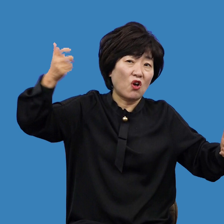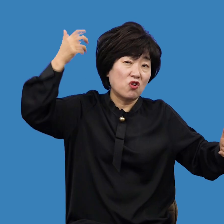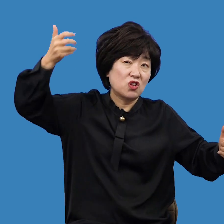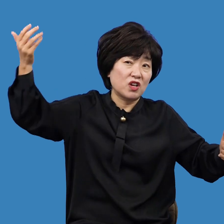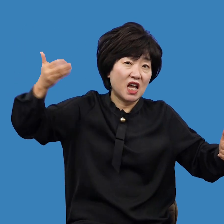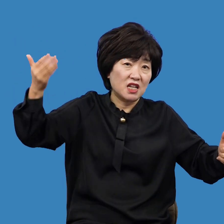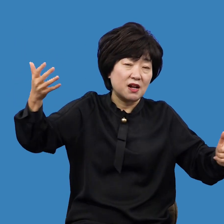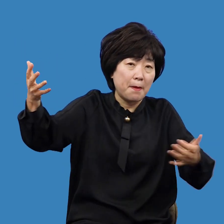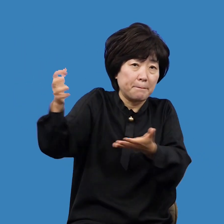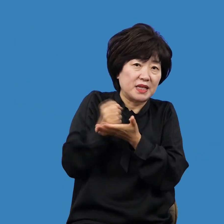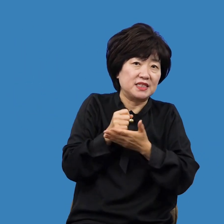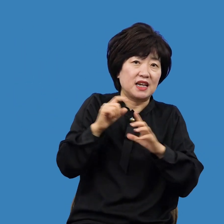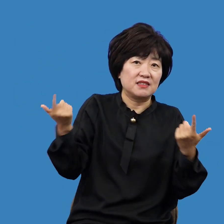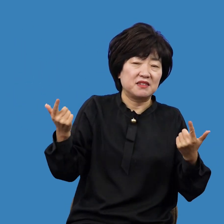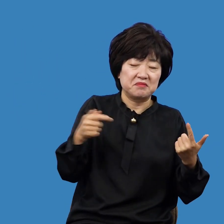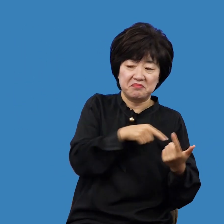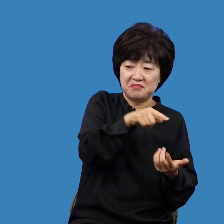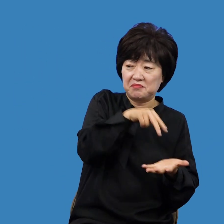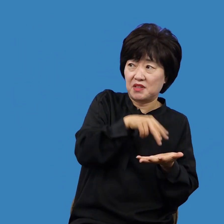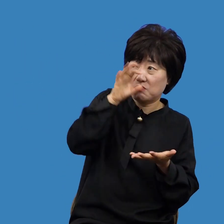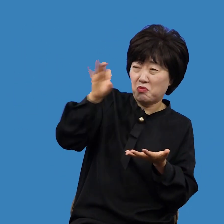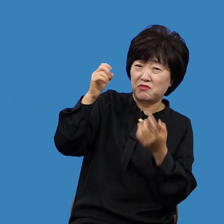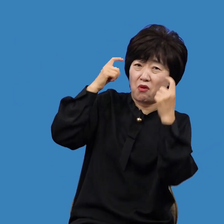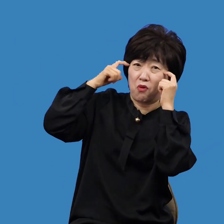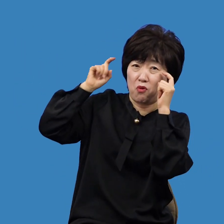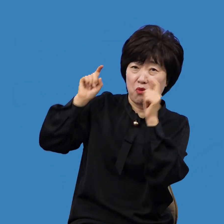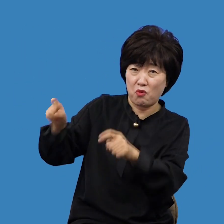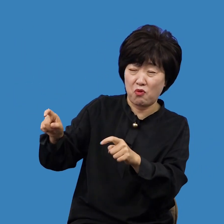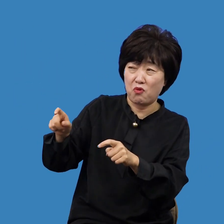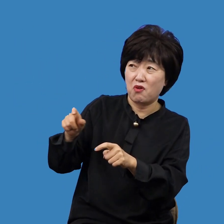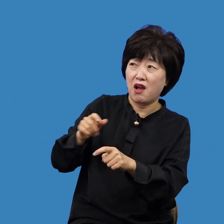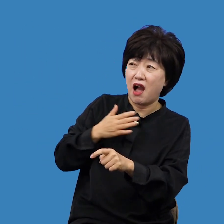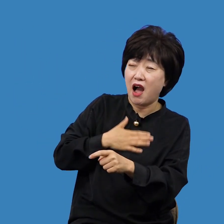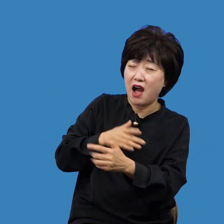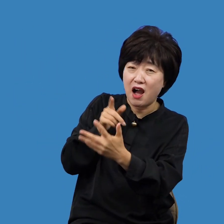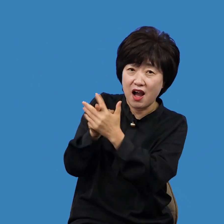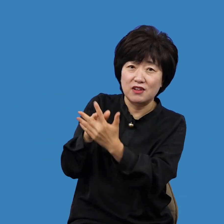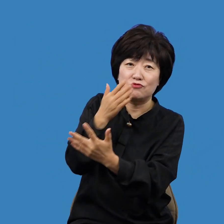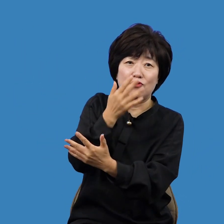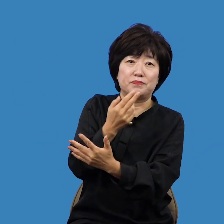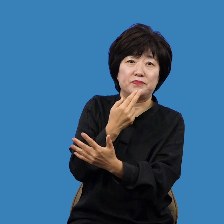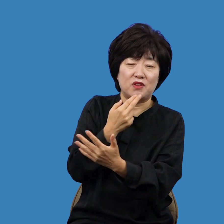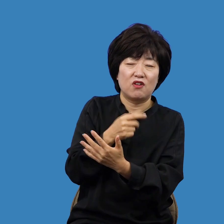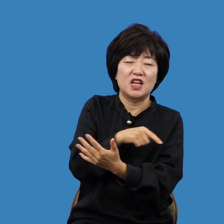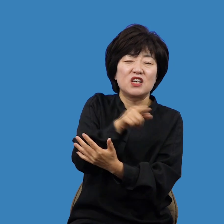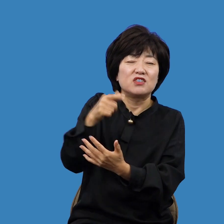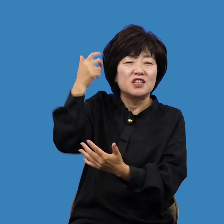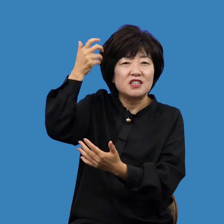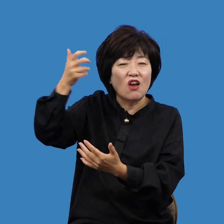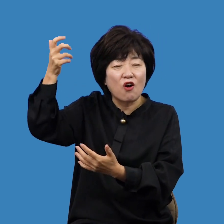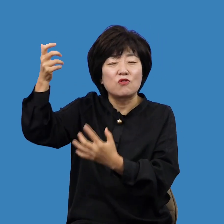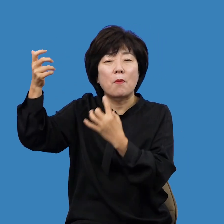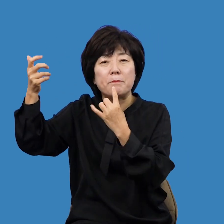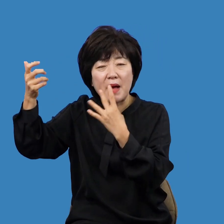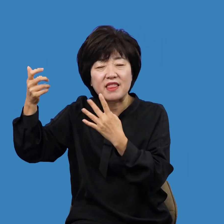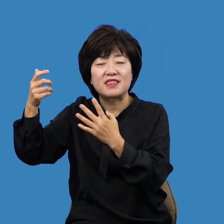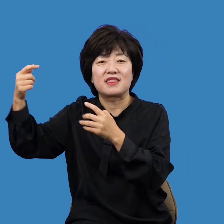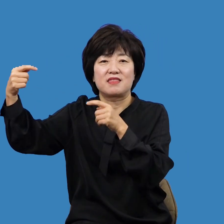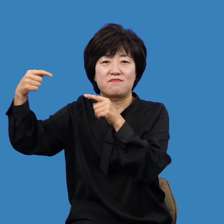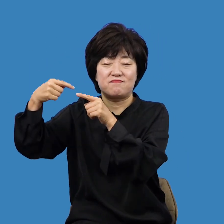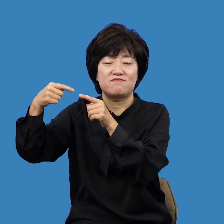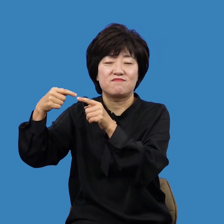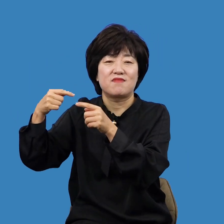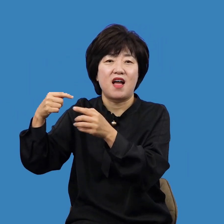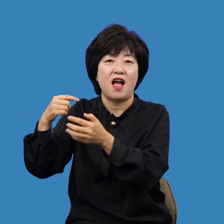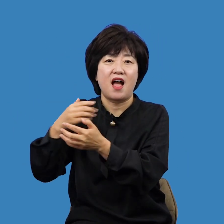그것들이 그에게는 어리석게 보이며 또 그는 그것들을 알 수도 없나니 그러한 일은 영적으로 분별되기 때문이라. 자,